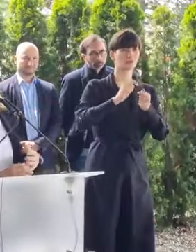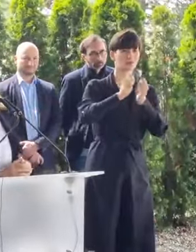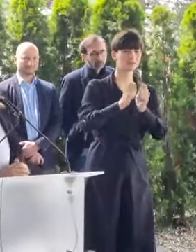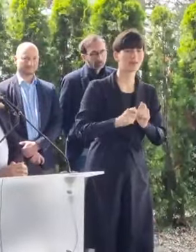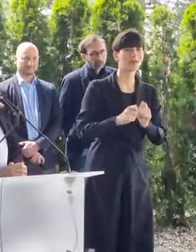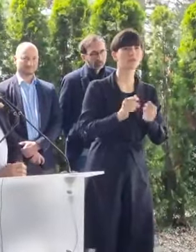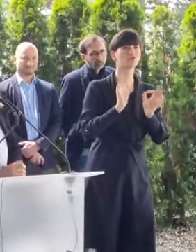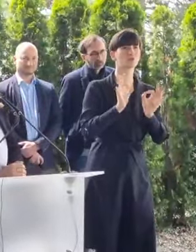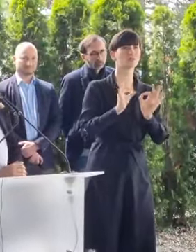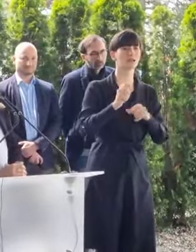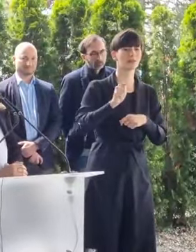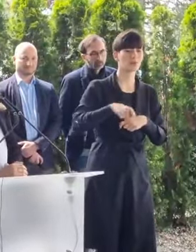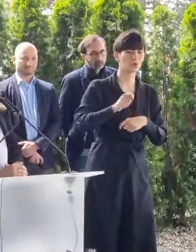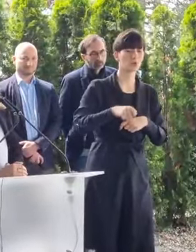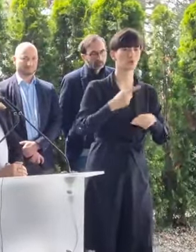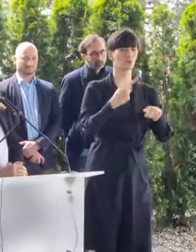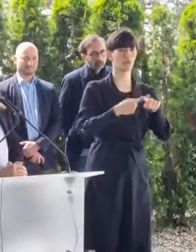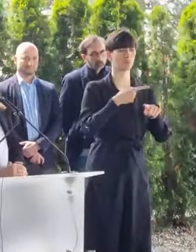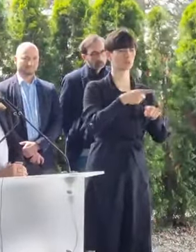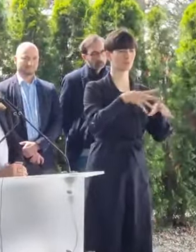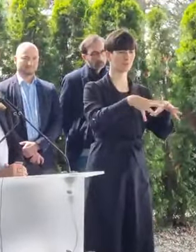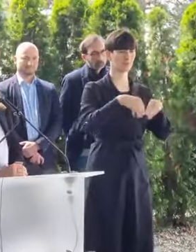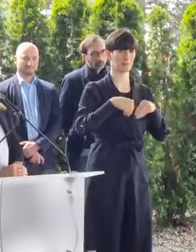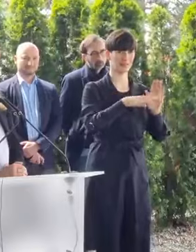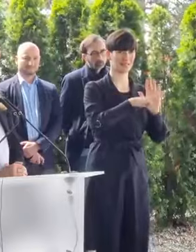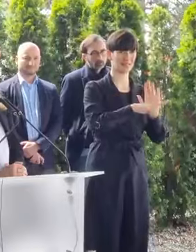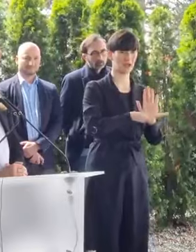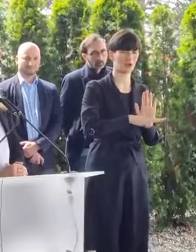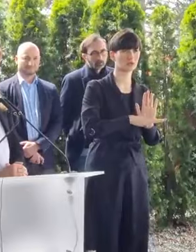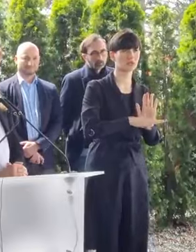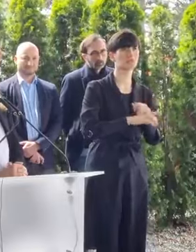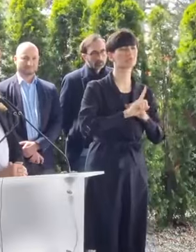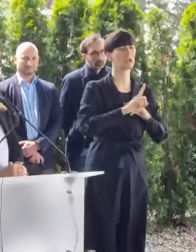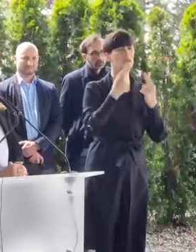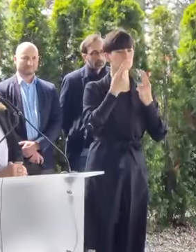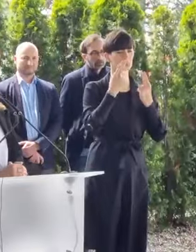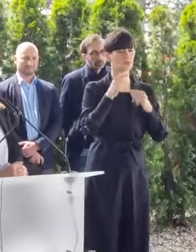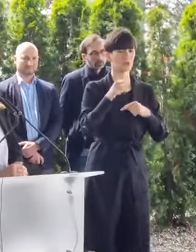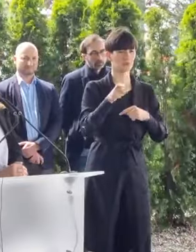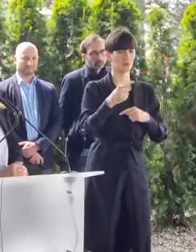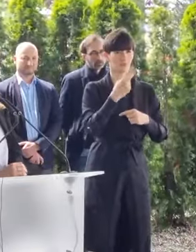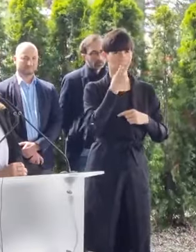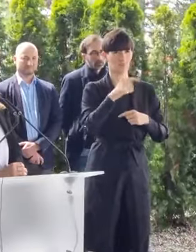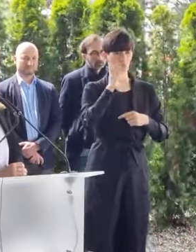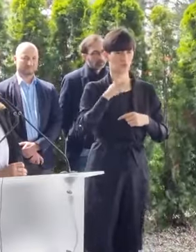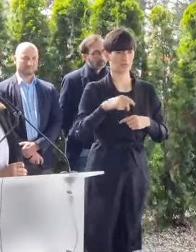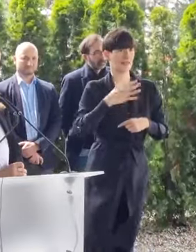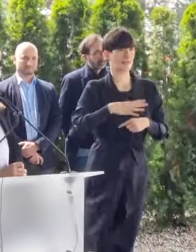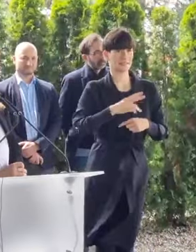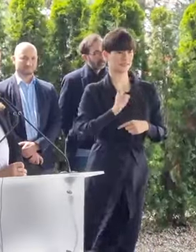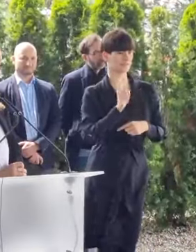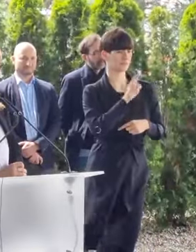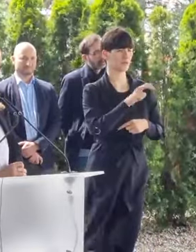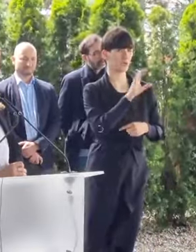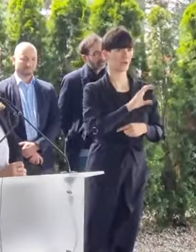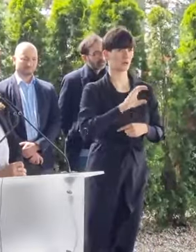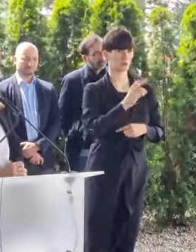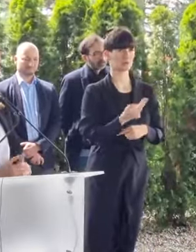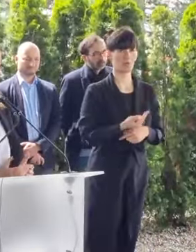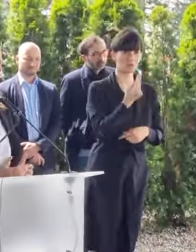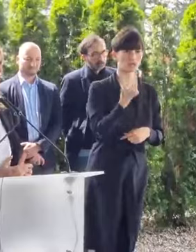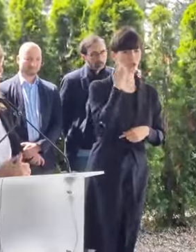ale ďalšie kroky, príjmanie zákonov. Tá vôľa a odhodlanie byť súčasťou Európskej únie je tam cítiť naozaj na každom